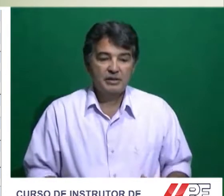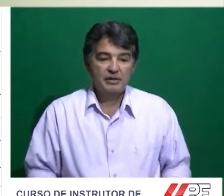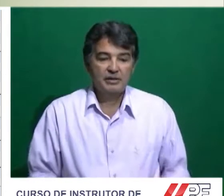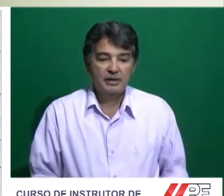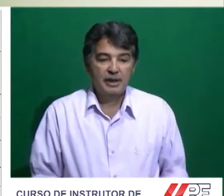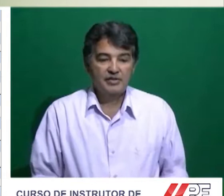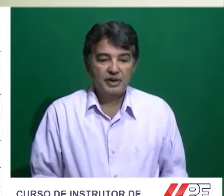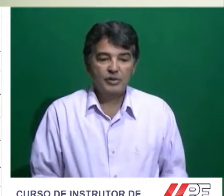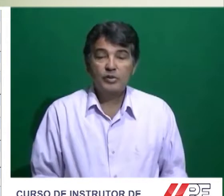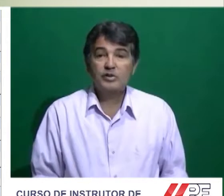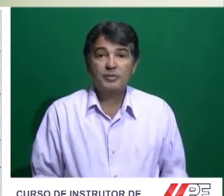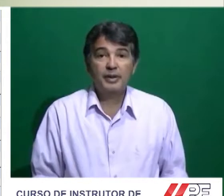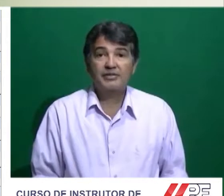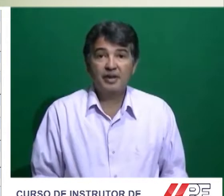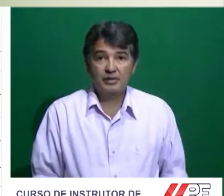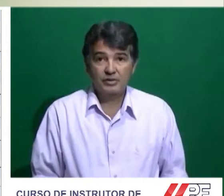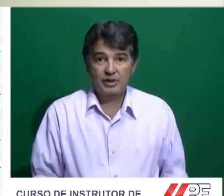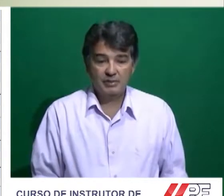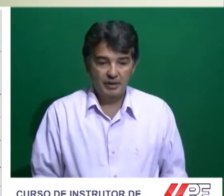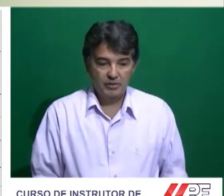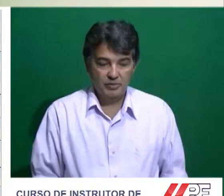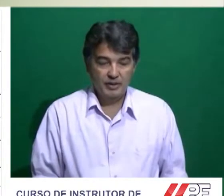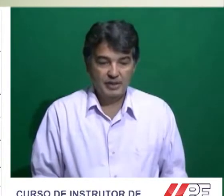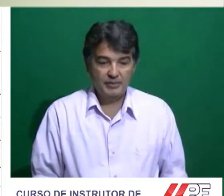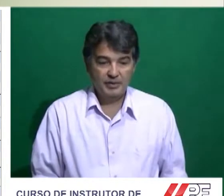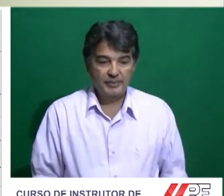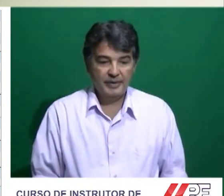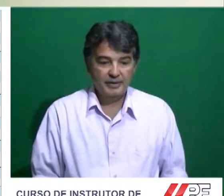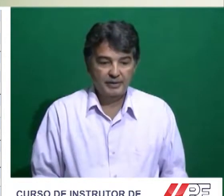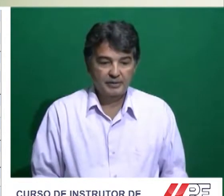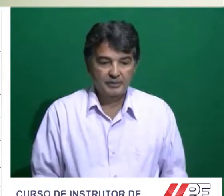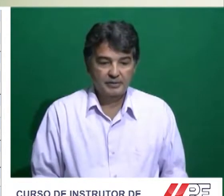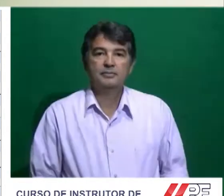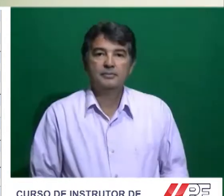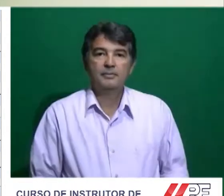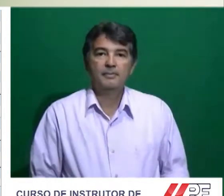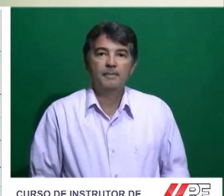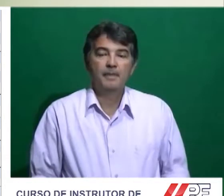existem classificadores para diversos elementos. Por exemplo também.